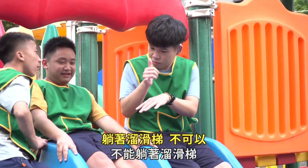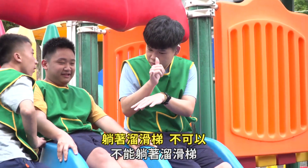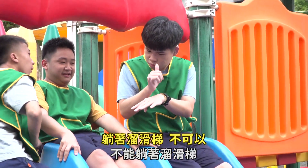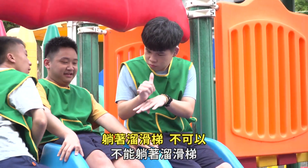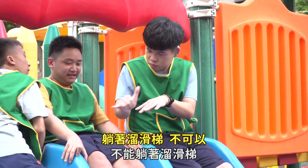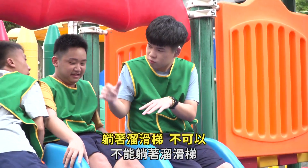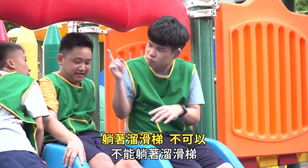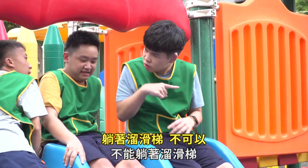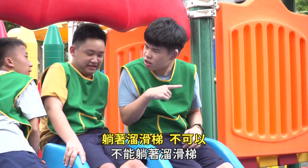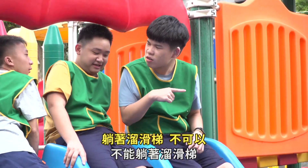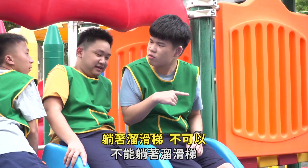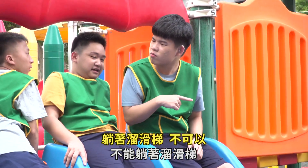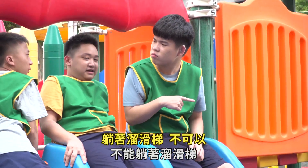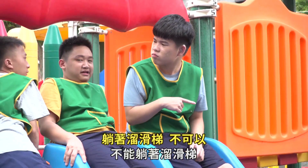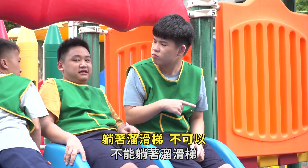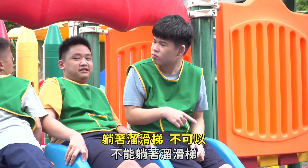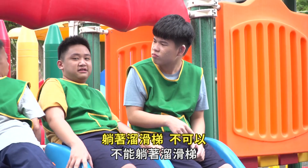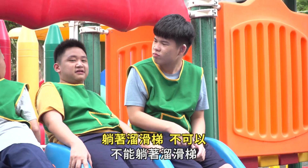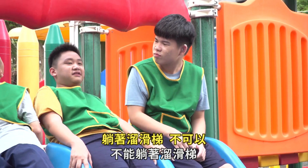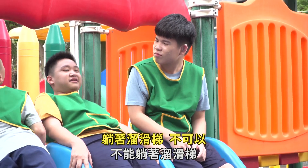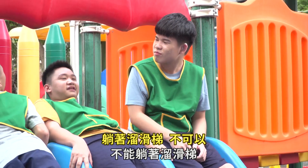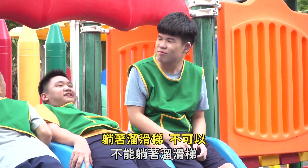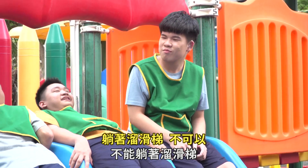不能躺着溜滑梯。